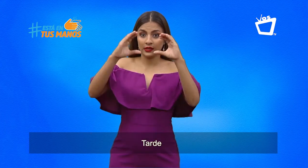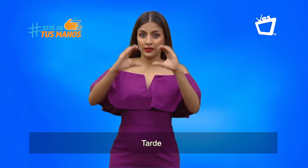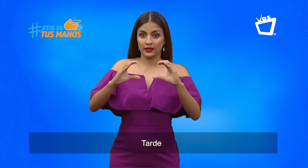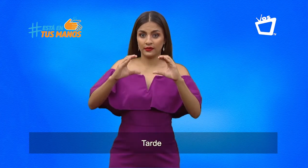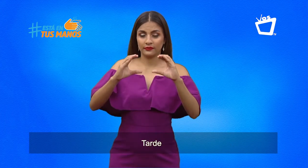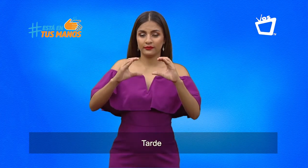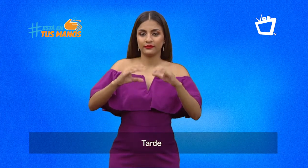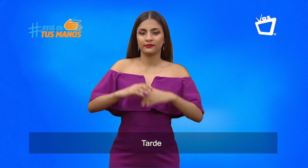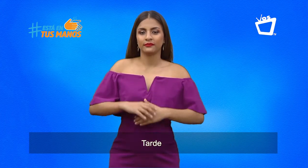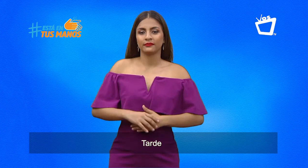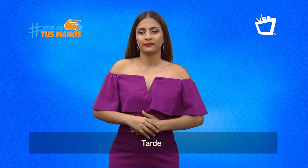tarde